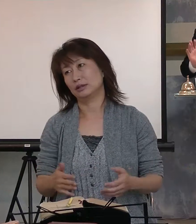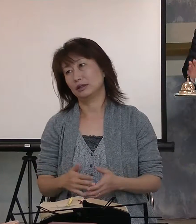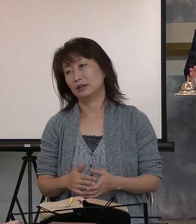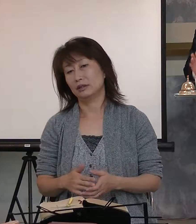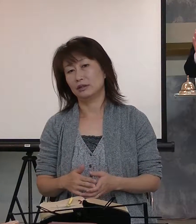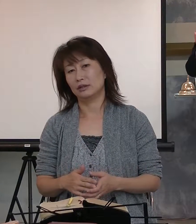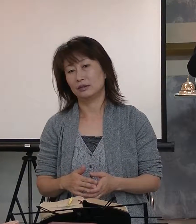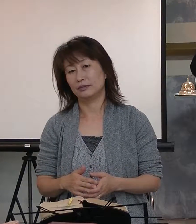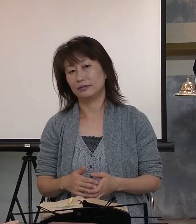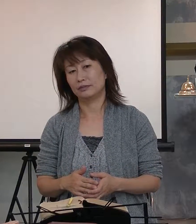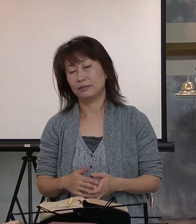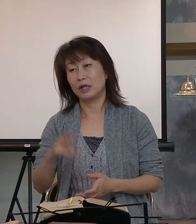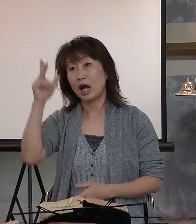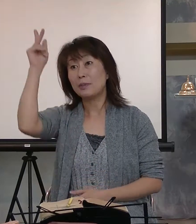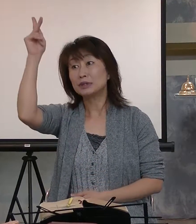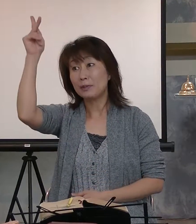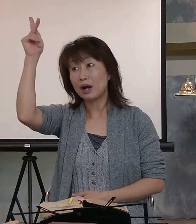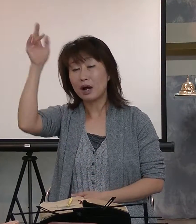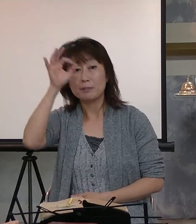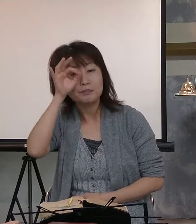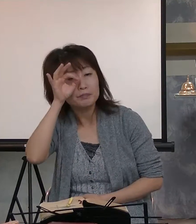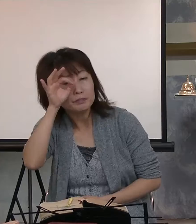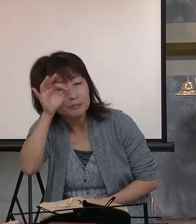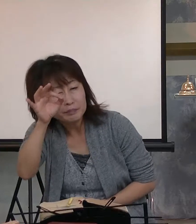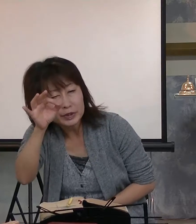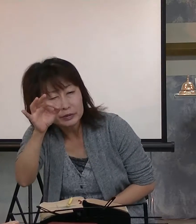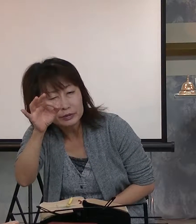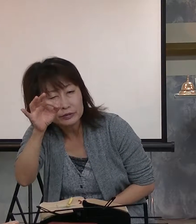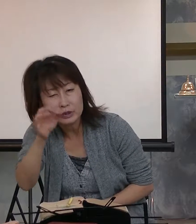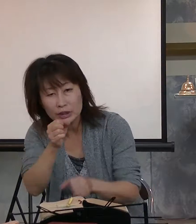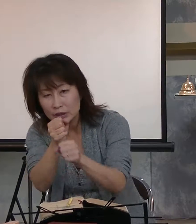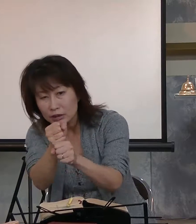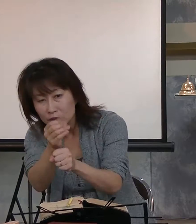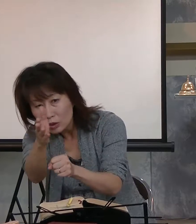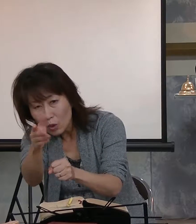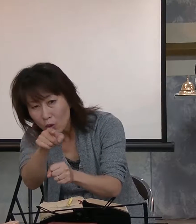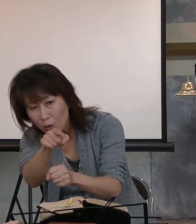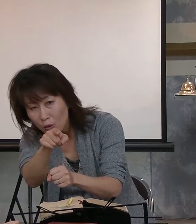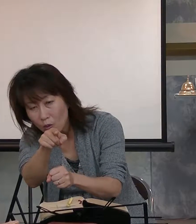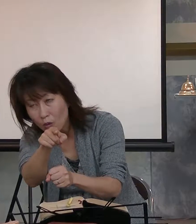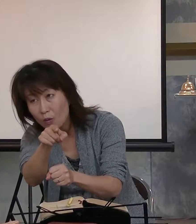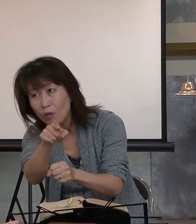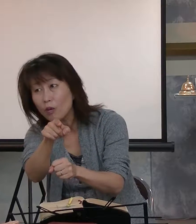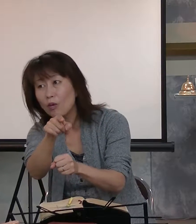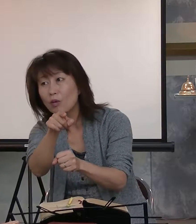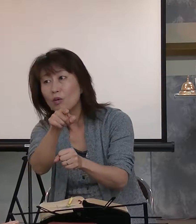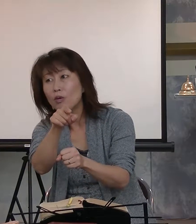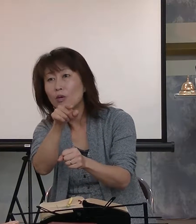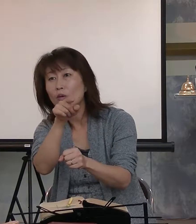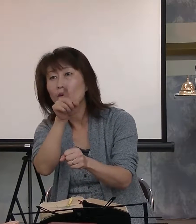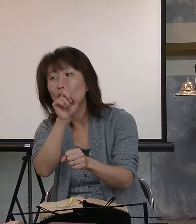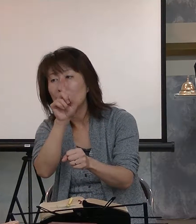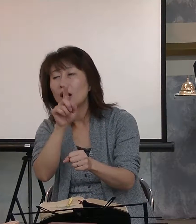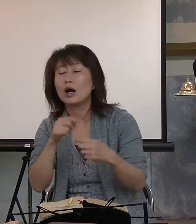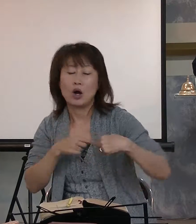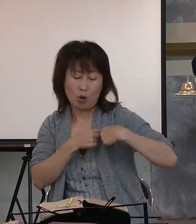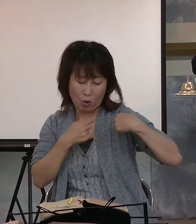神様が見ておられる信仰というのは、心からの